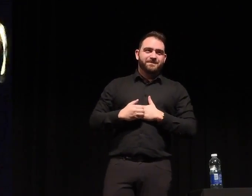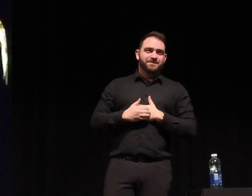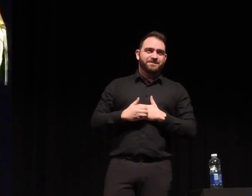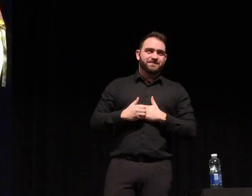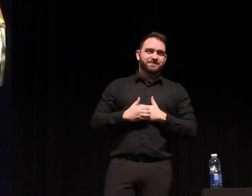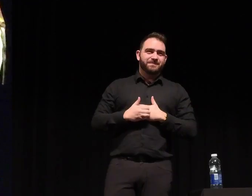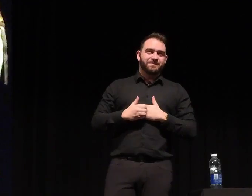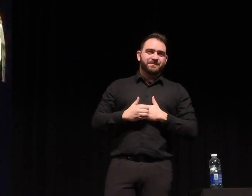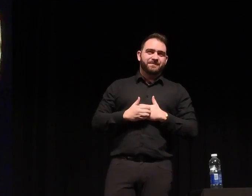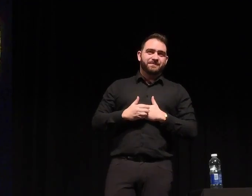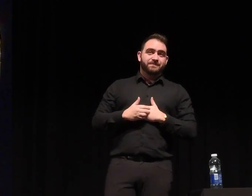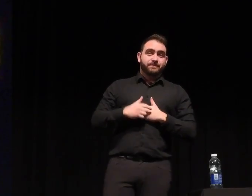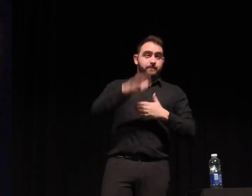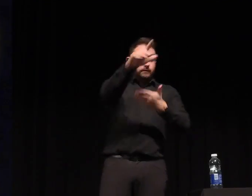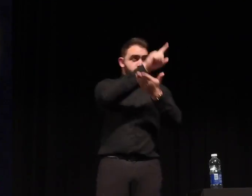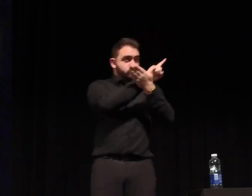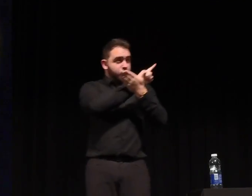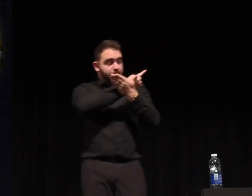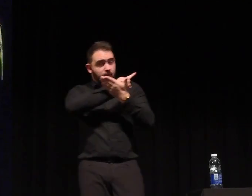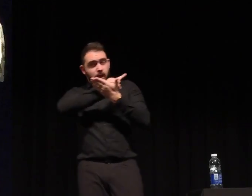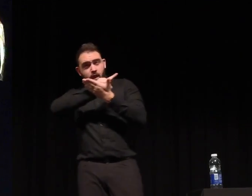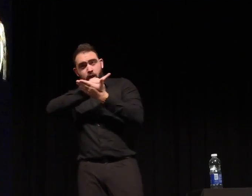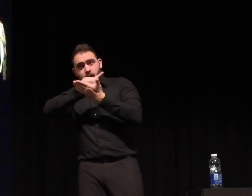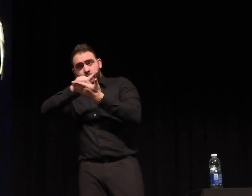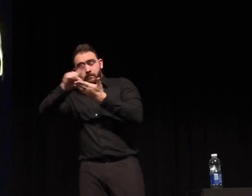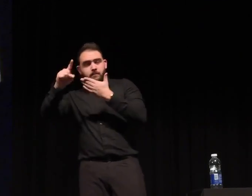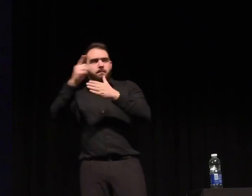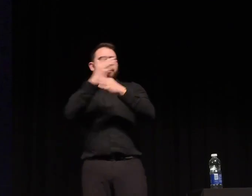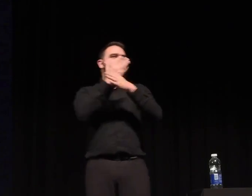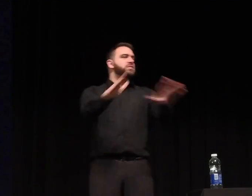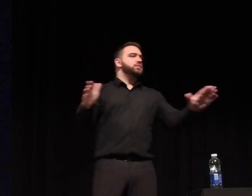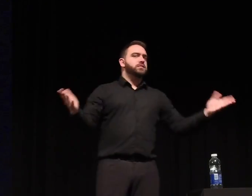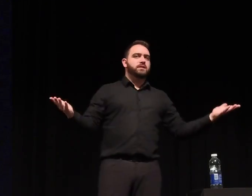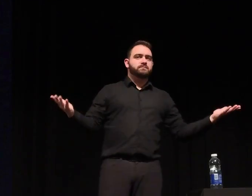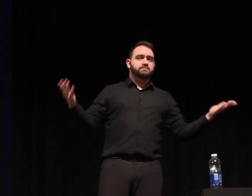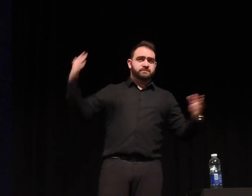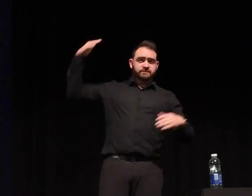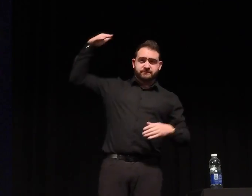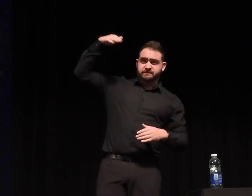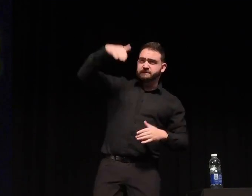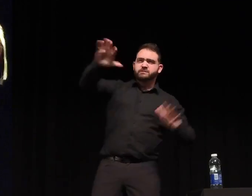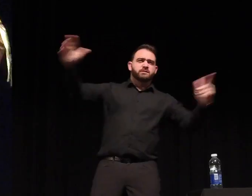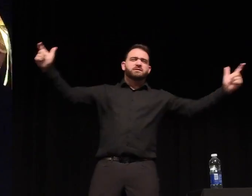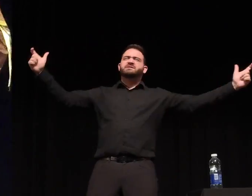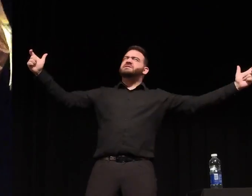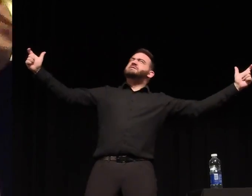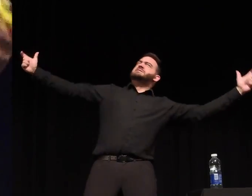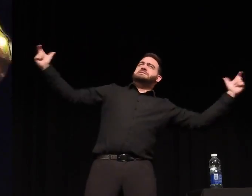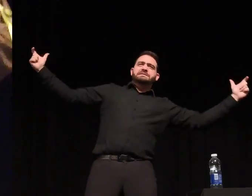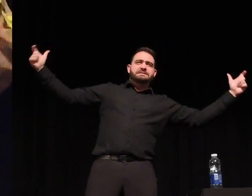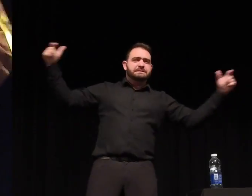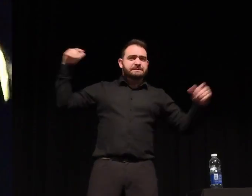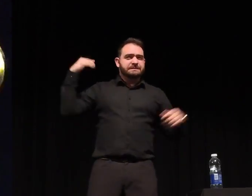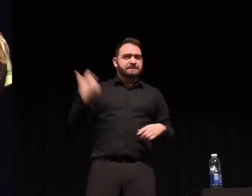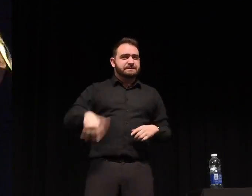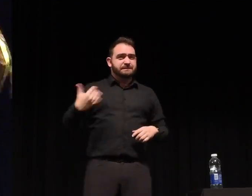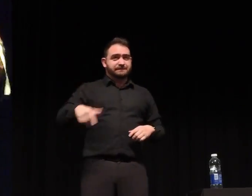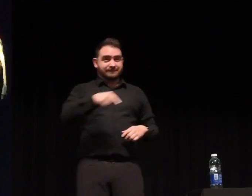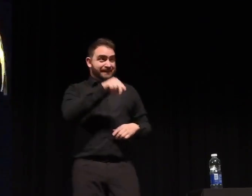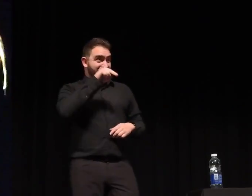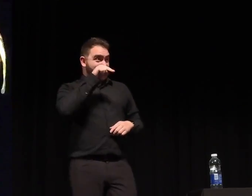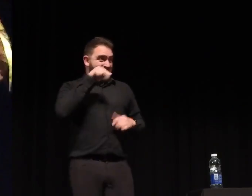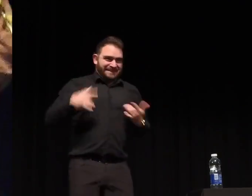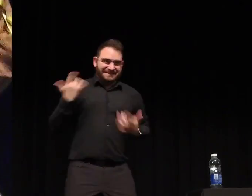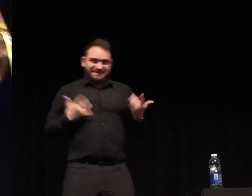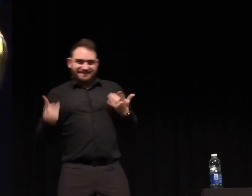Et au bout de la semaine, la glissade, elle était prête. Elle était belle, elle était majestueuse. Puis Nijig était tout excité. Il a